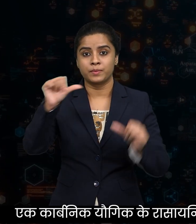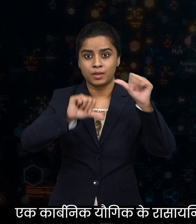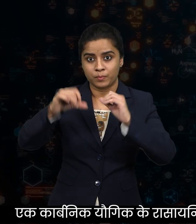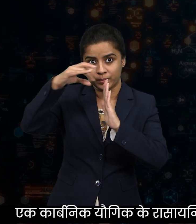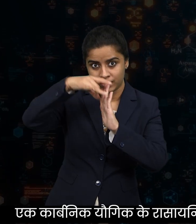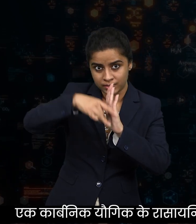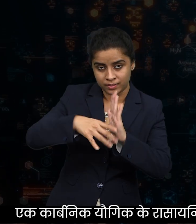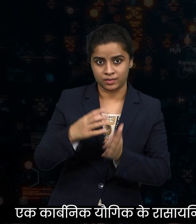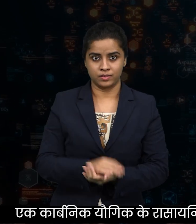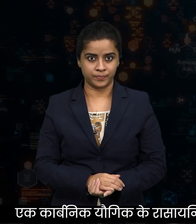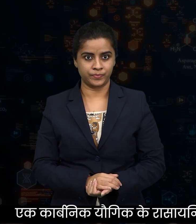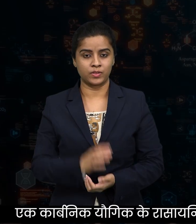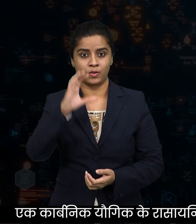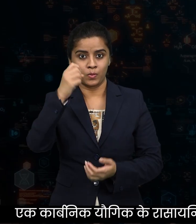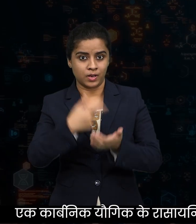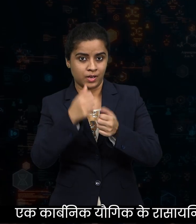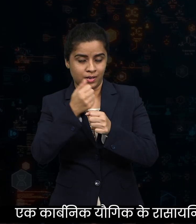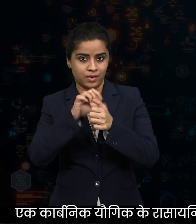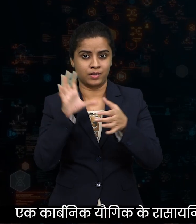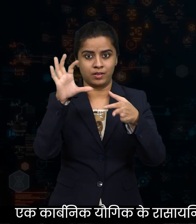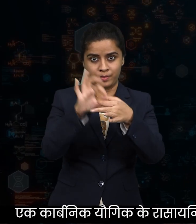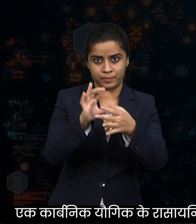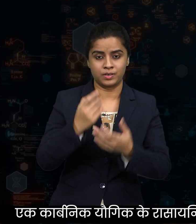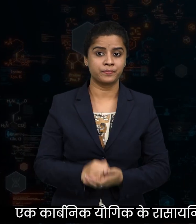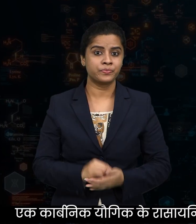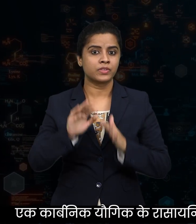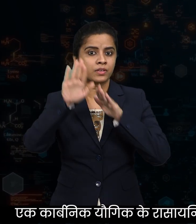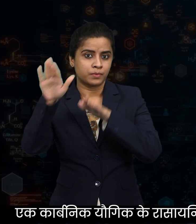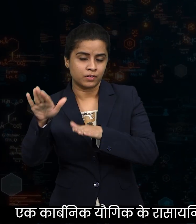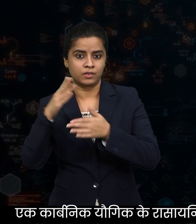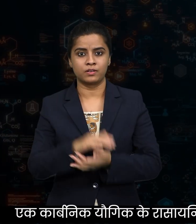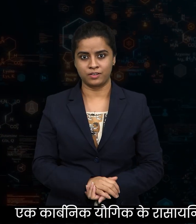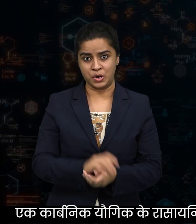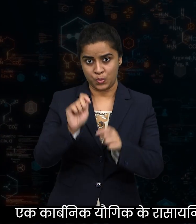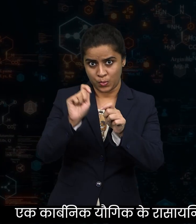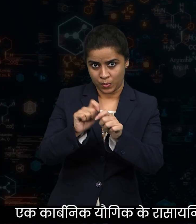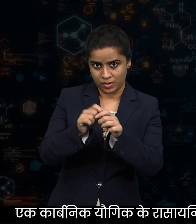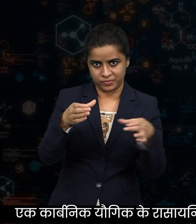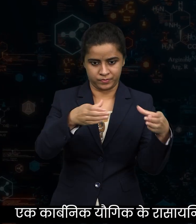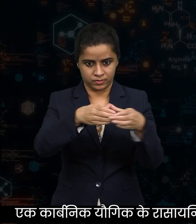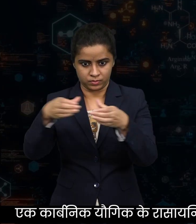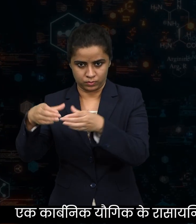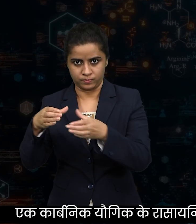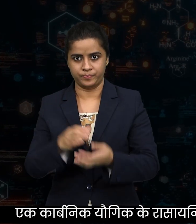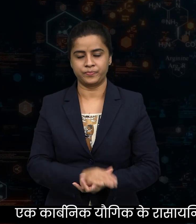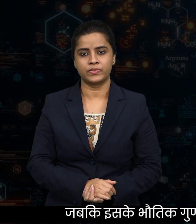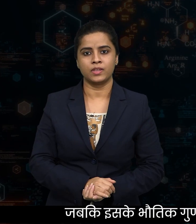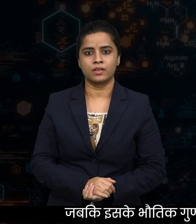एक कार्बनिक यौगिक के रासायनिक गुण उसके कार्यात्मक समूह पर निर्भर करते हैं,